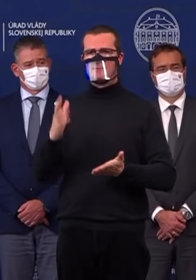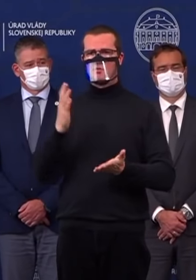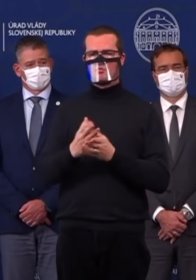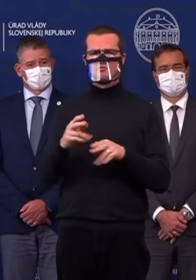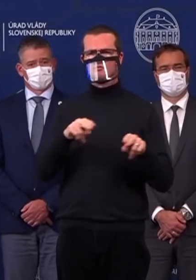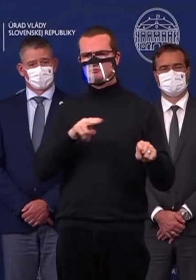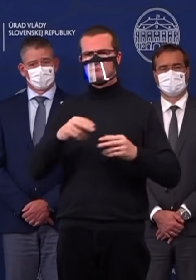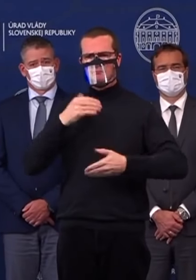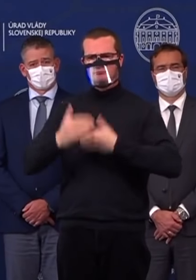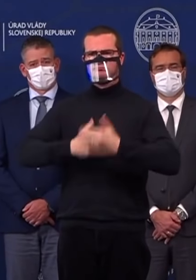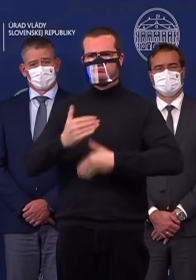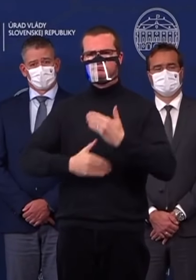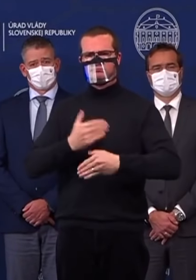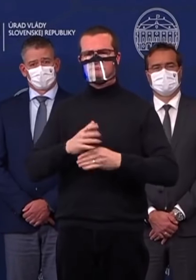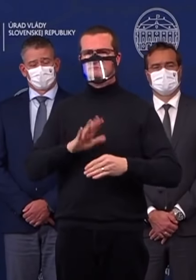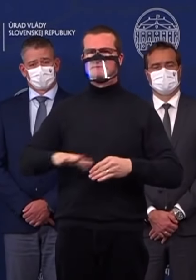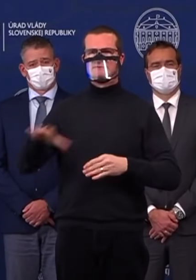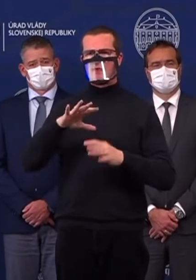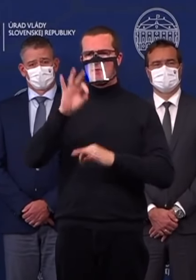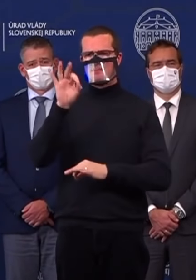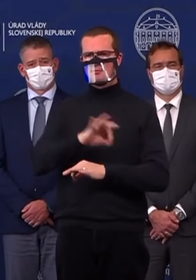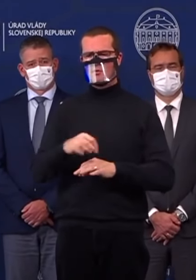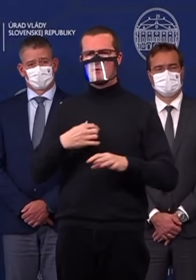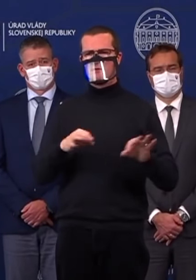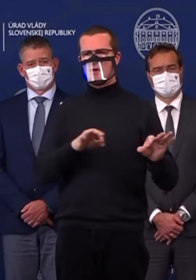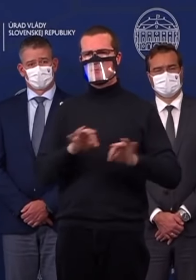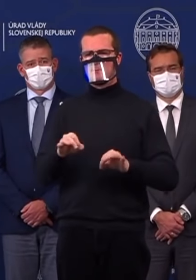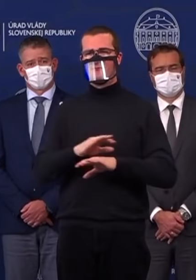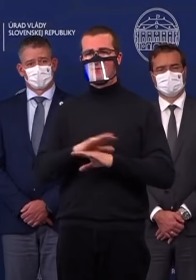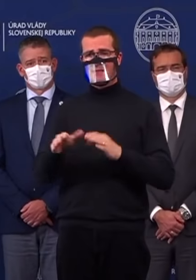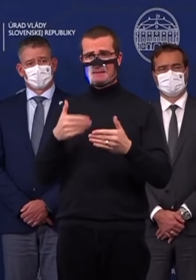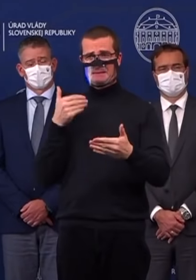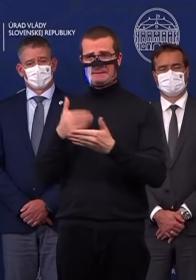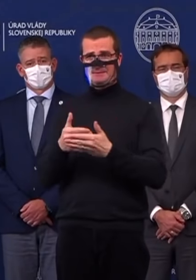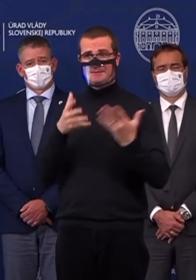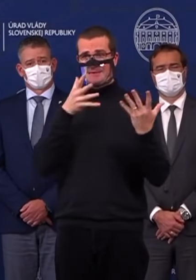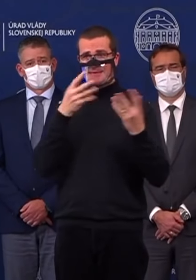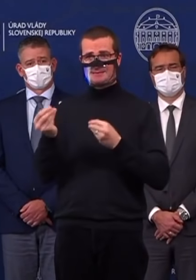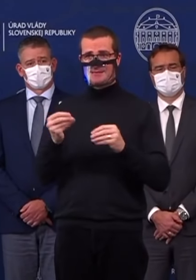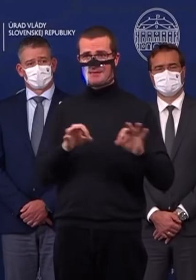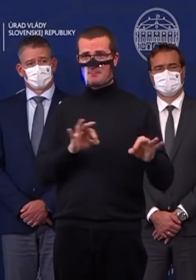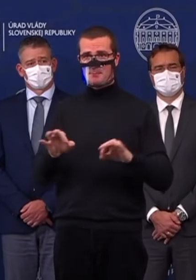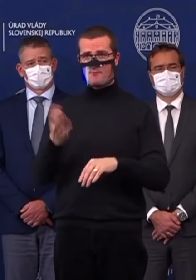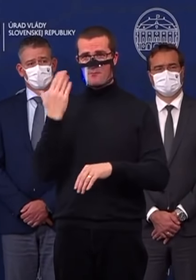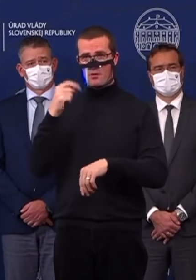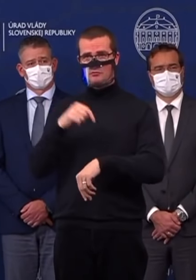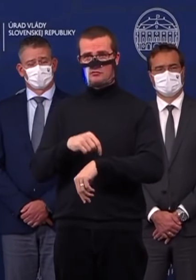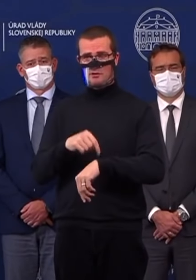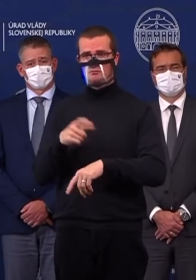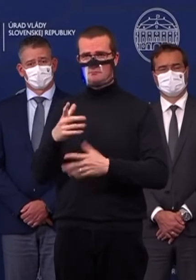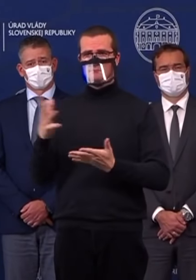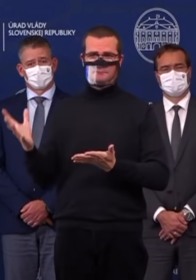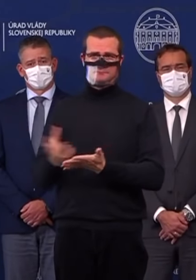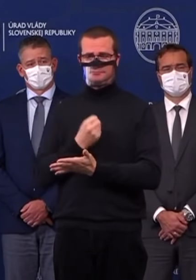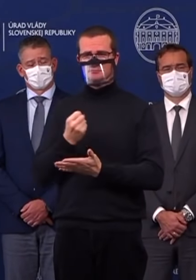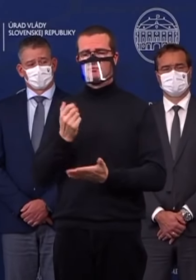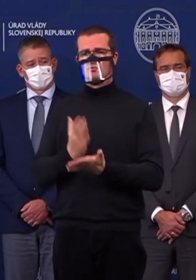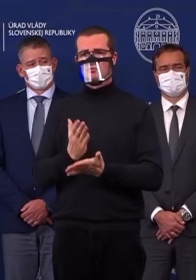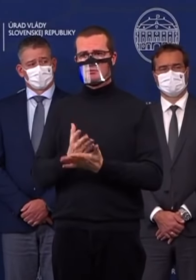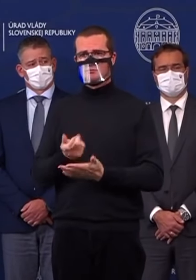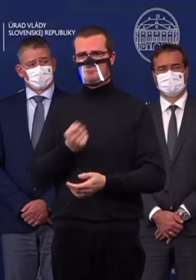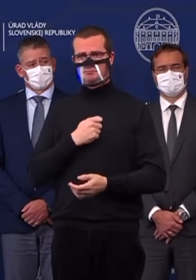naplno a že celá tá operácia, napriek tomu, že sme ju pripravovali v podstate len 10 dní, sa podarila a